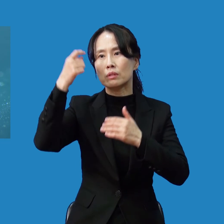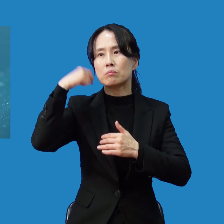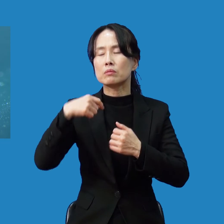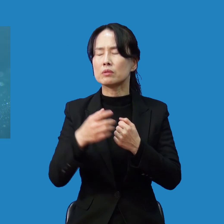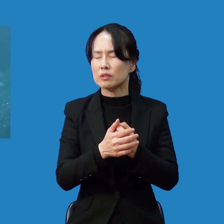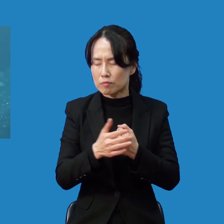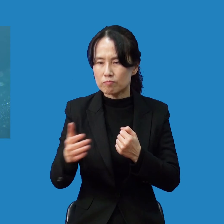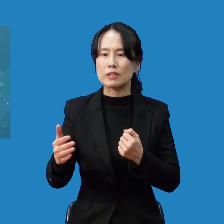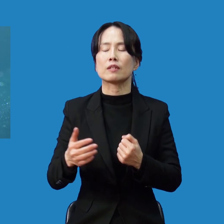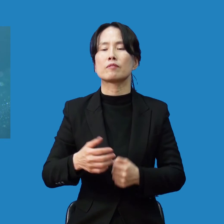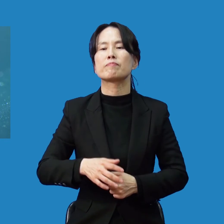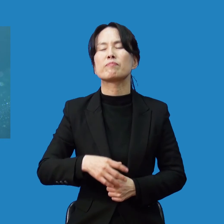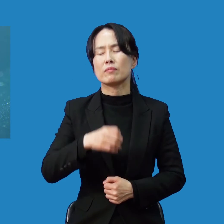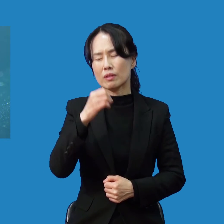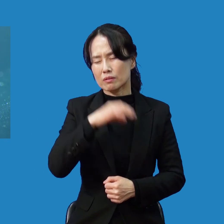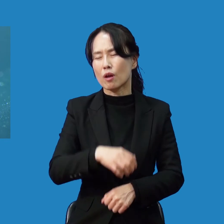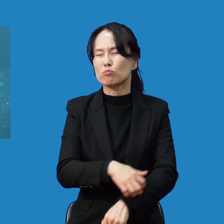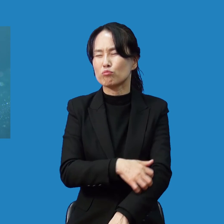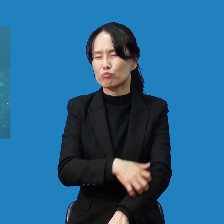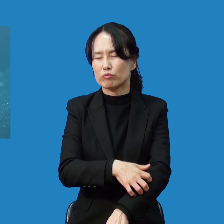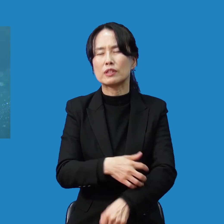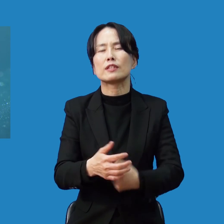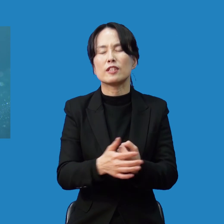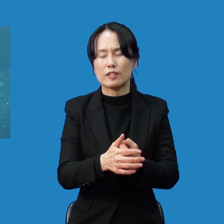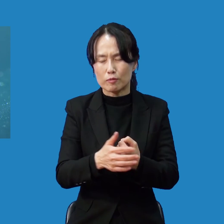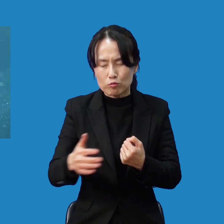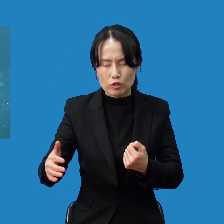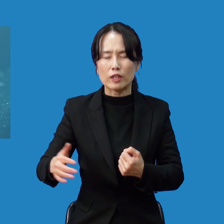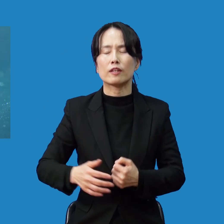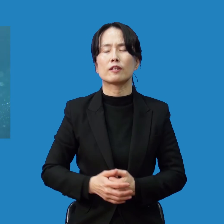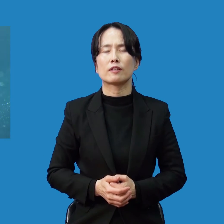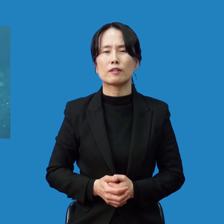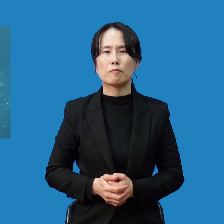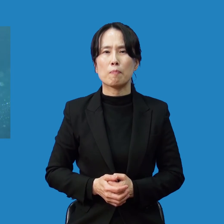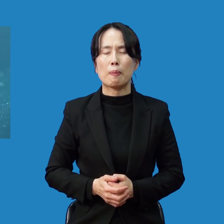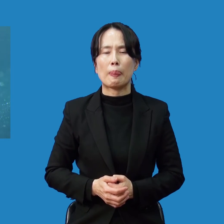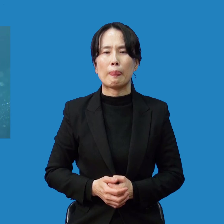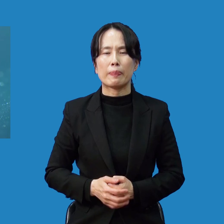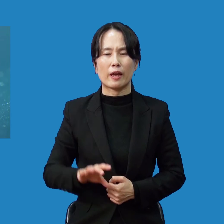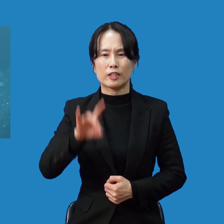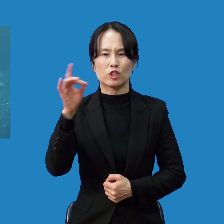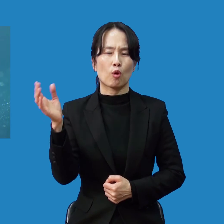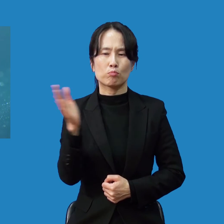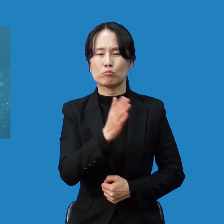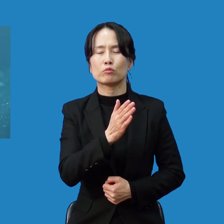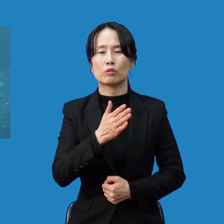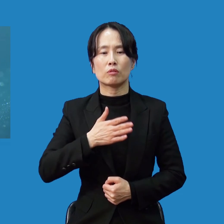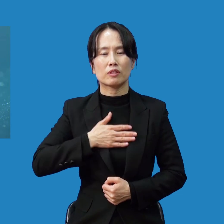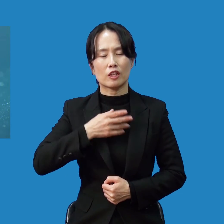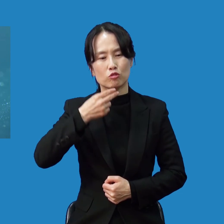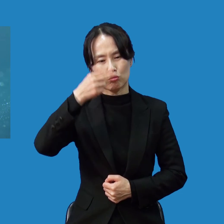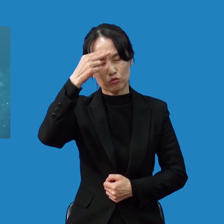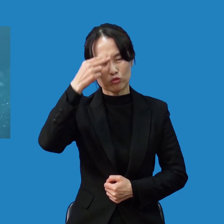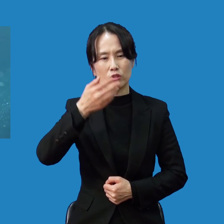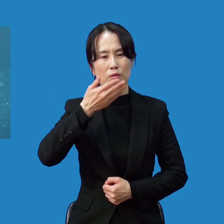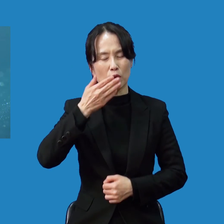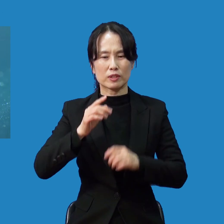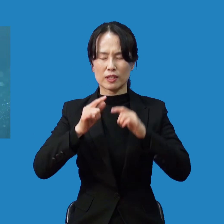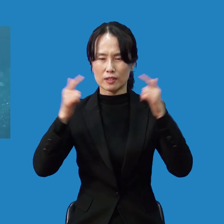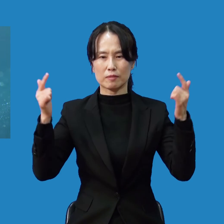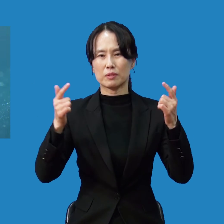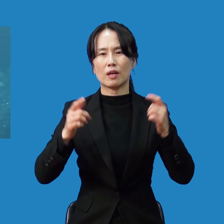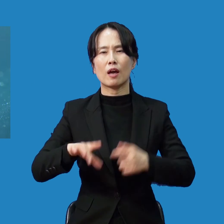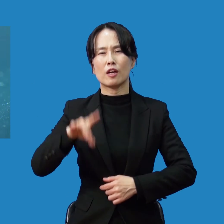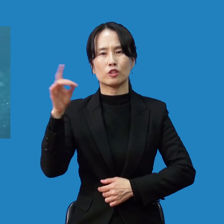너무 불편하기 때문에, 그렇다면 아예 나는 막 이래 술이라는 것은 입에도 대지 않겠다. 처음부터 입에도